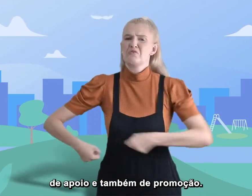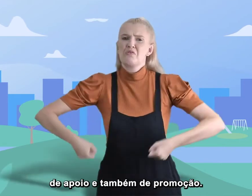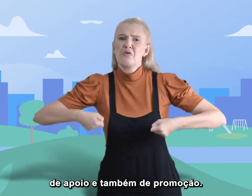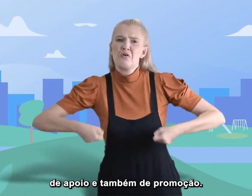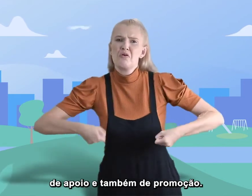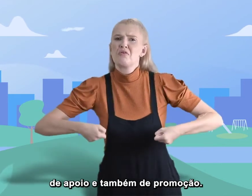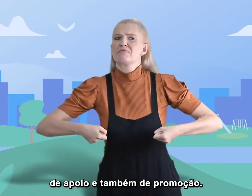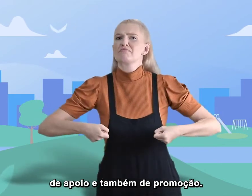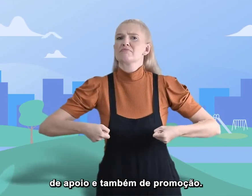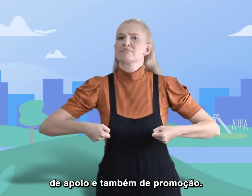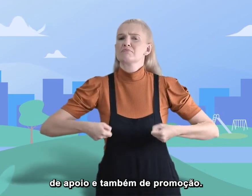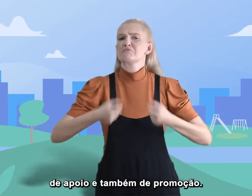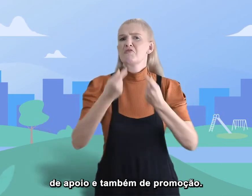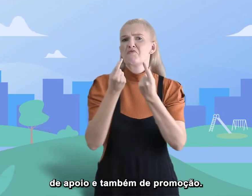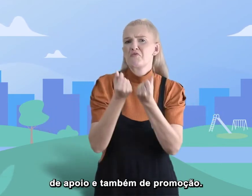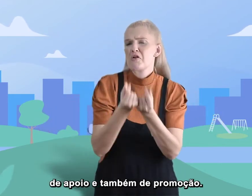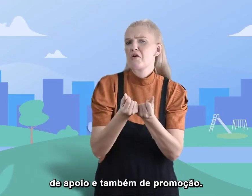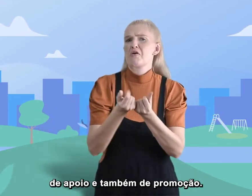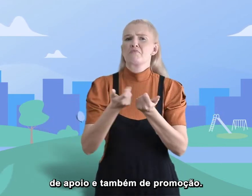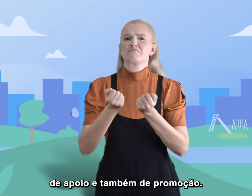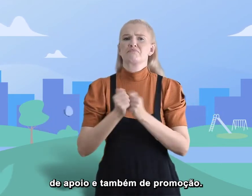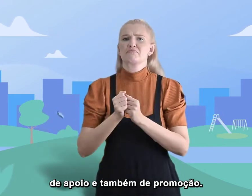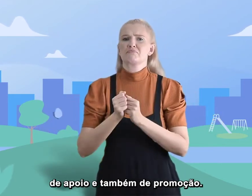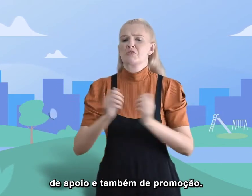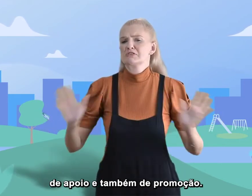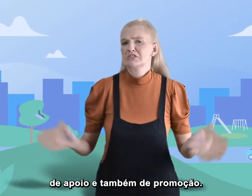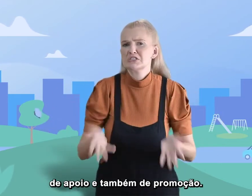e também de promoção.